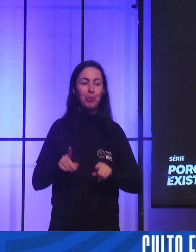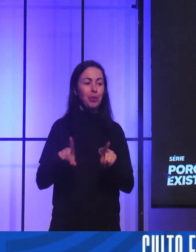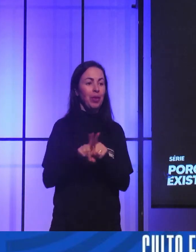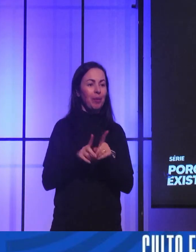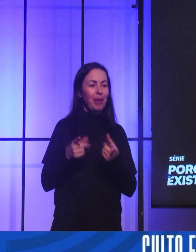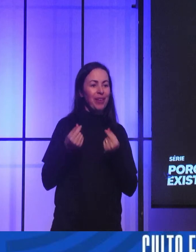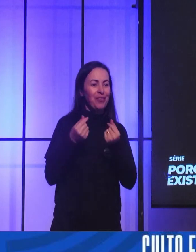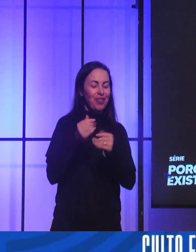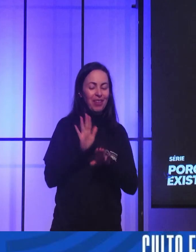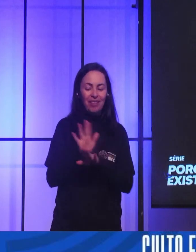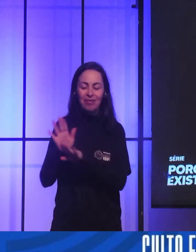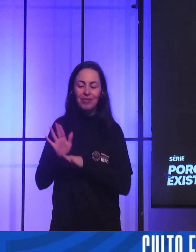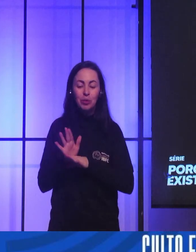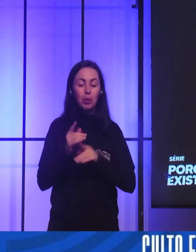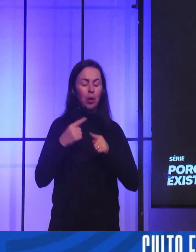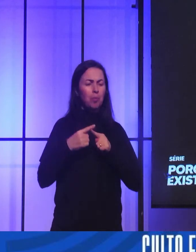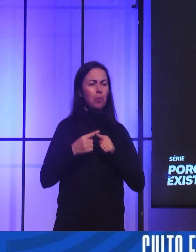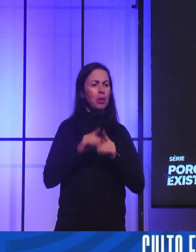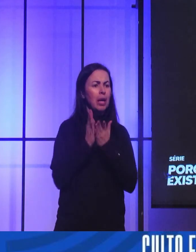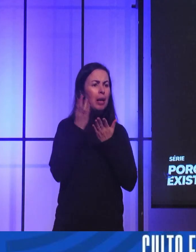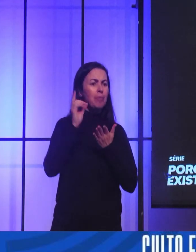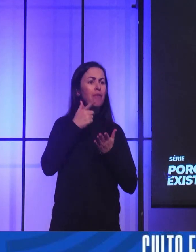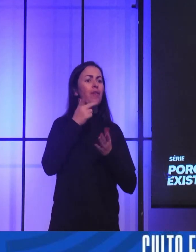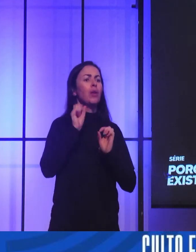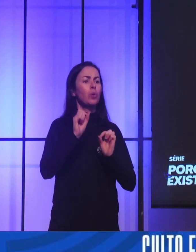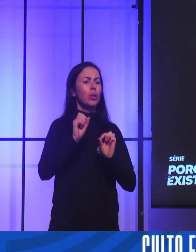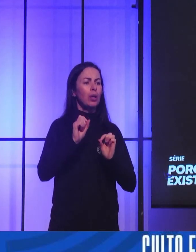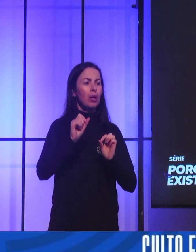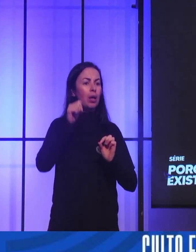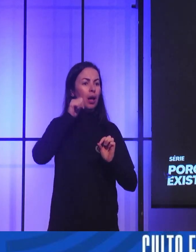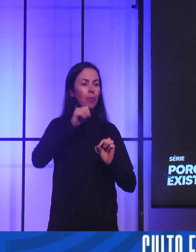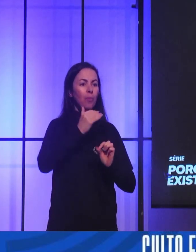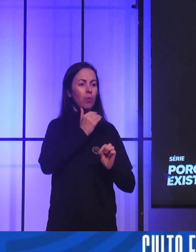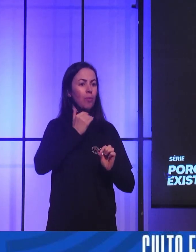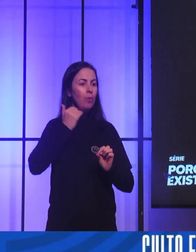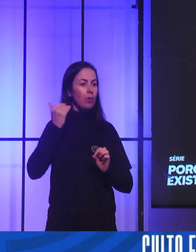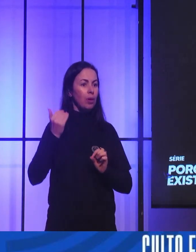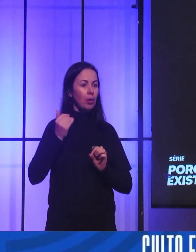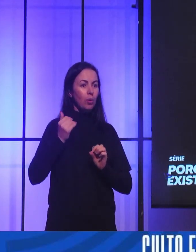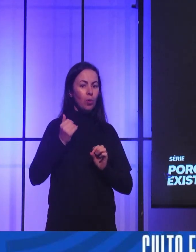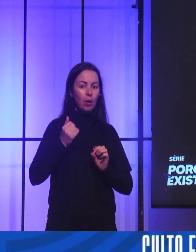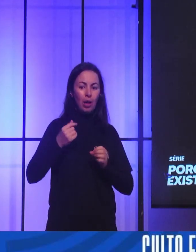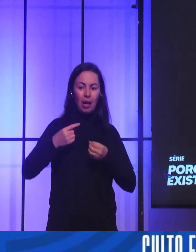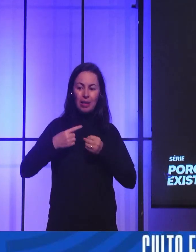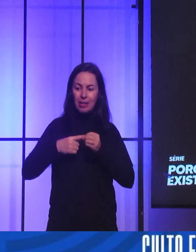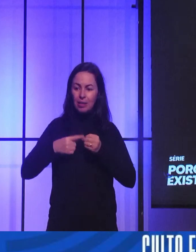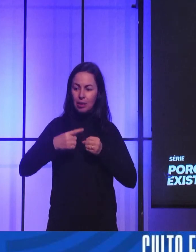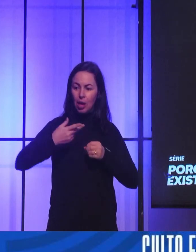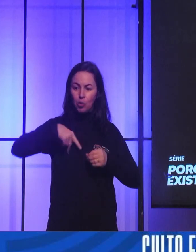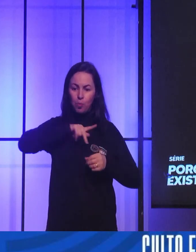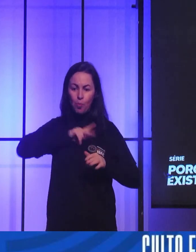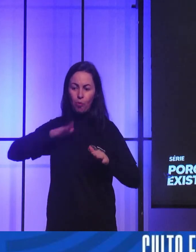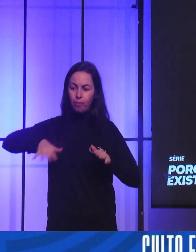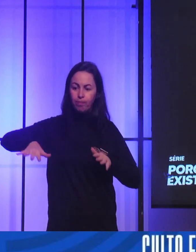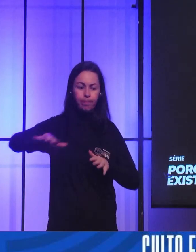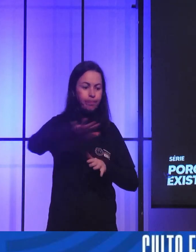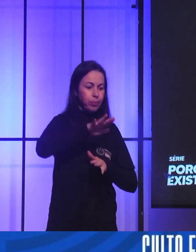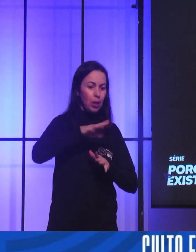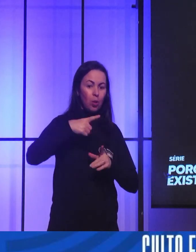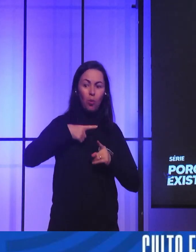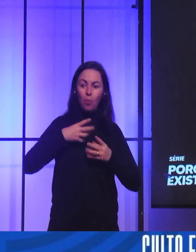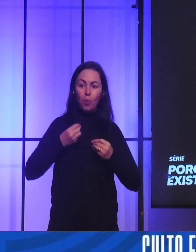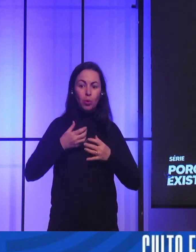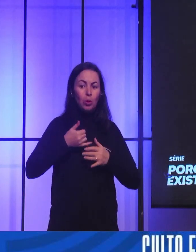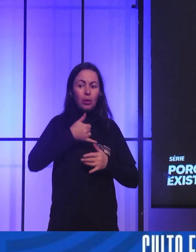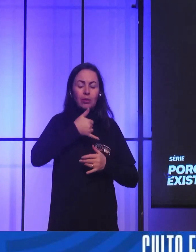morreu, a população de modo geral ficou tão aquebrantada, porque ela fazia tanto bem,